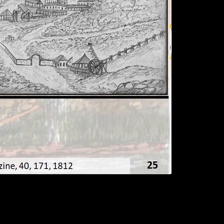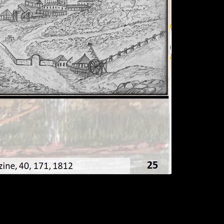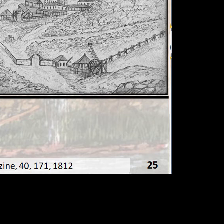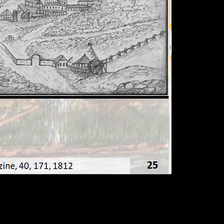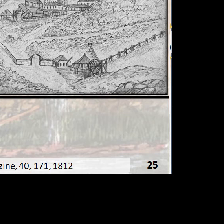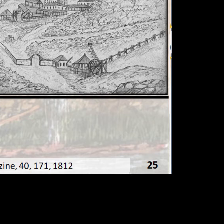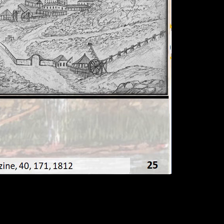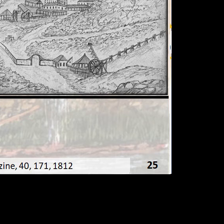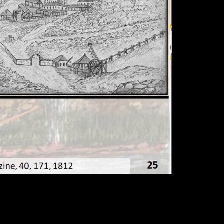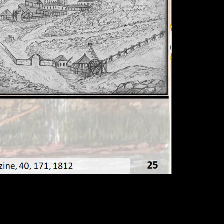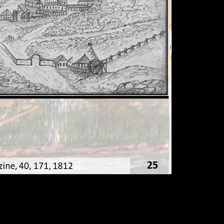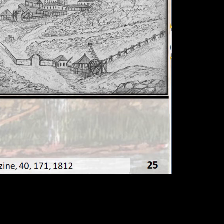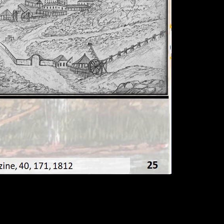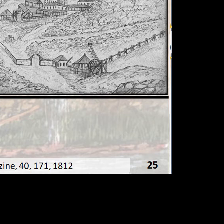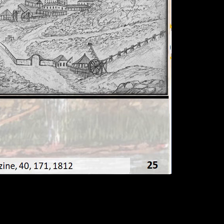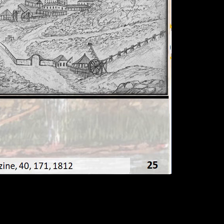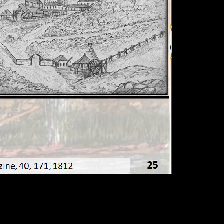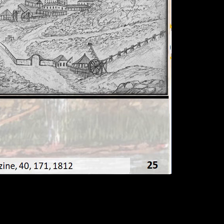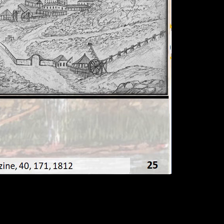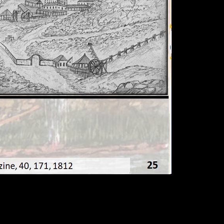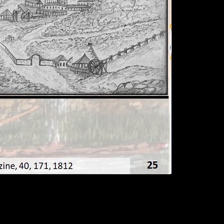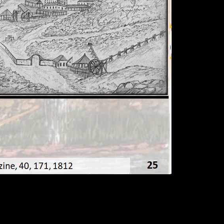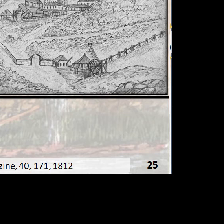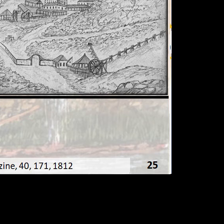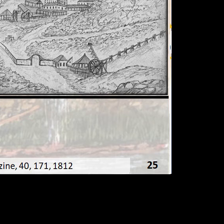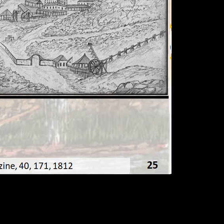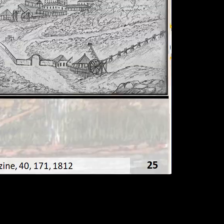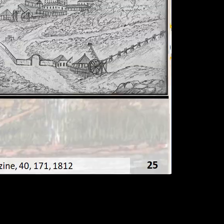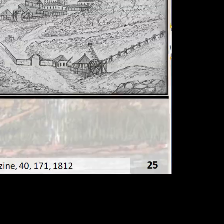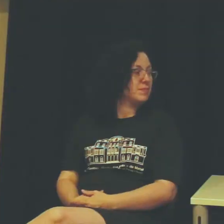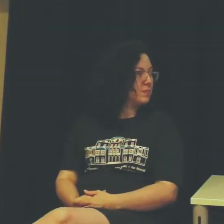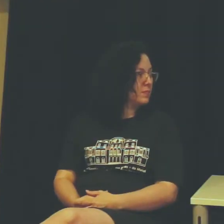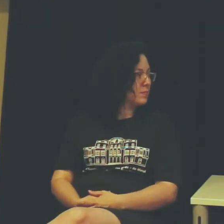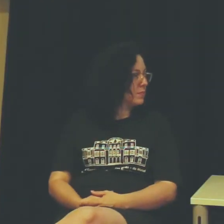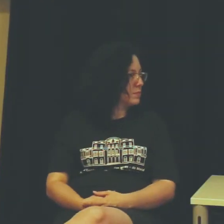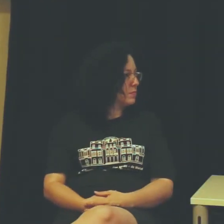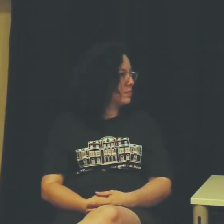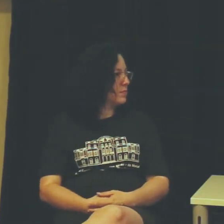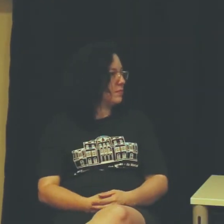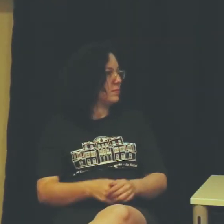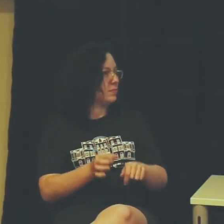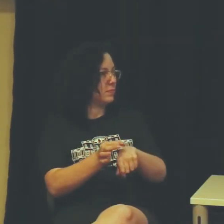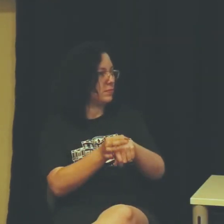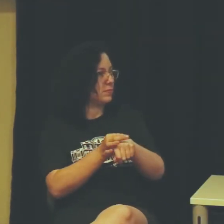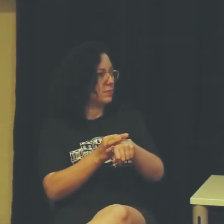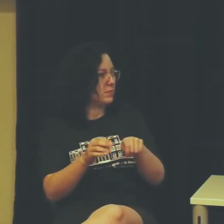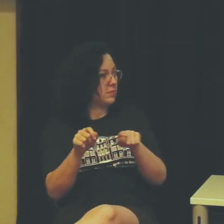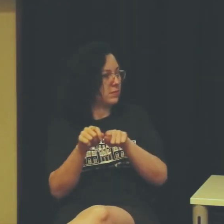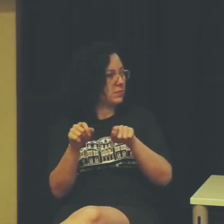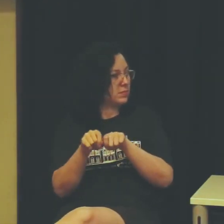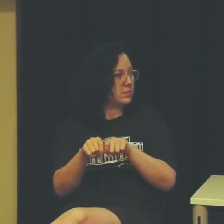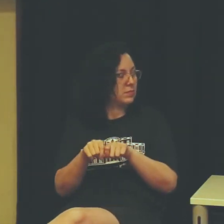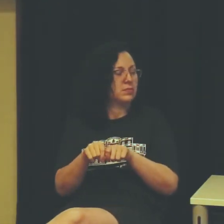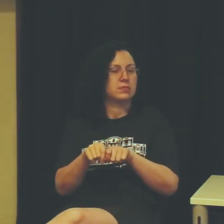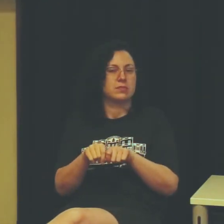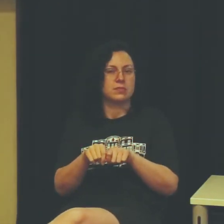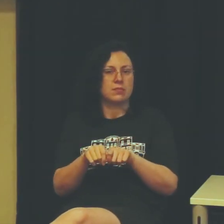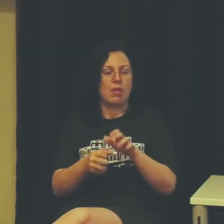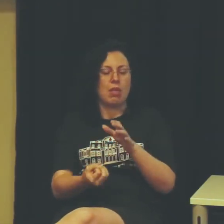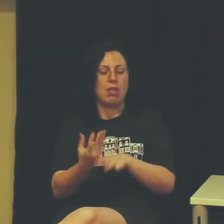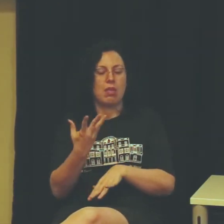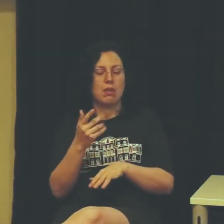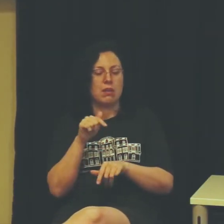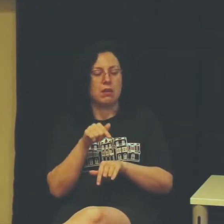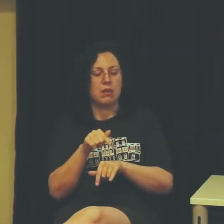o ouro, que depois ele vendeu mais caro ainda. Né? Boa parte dessas moedas foram produzidas e cunhadas